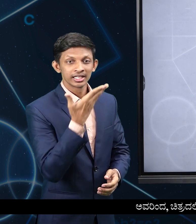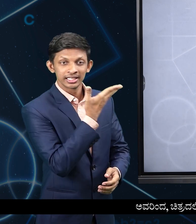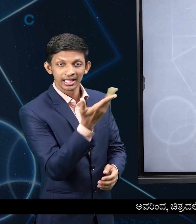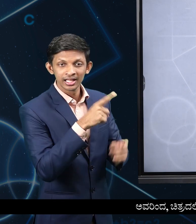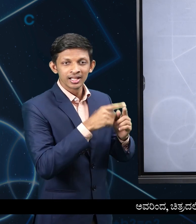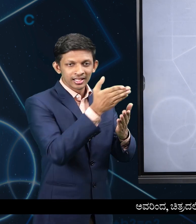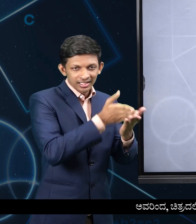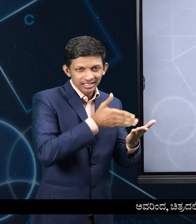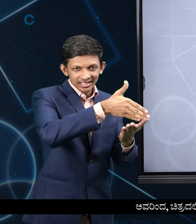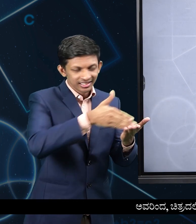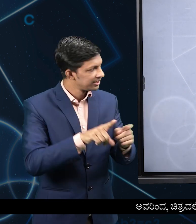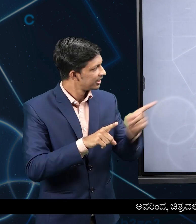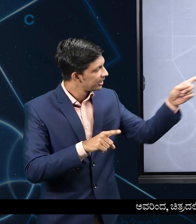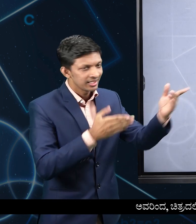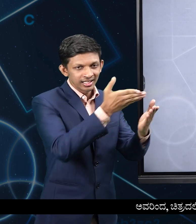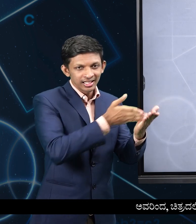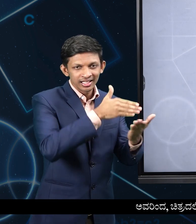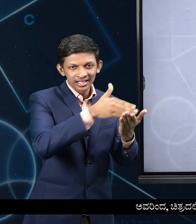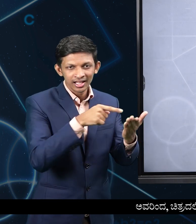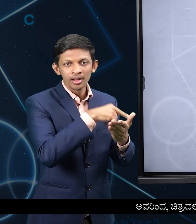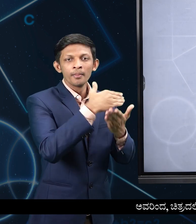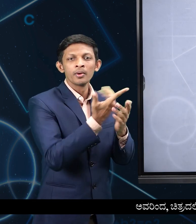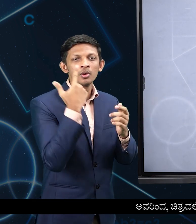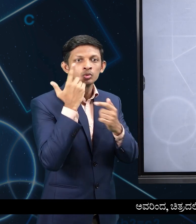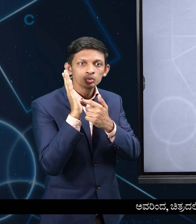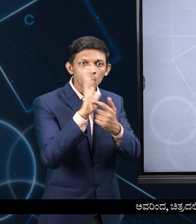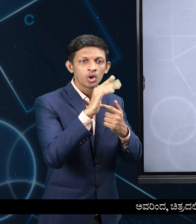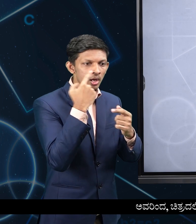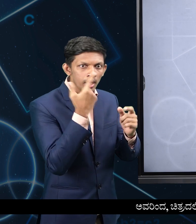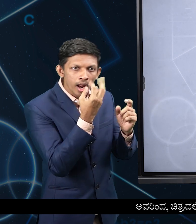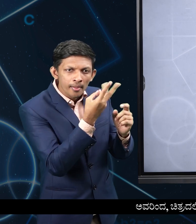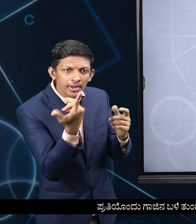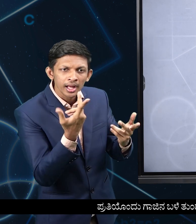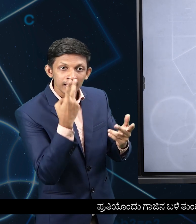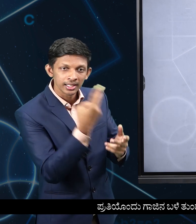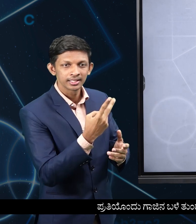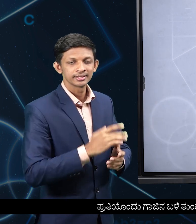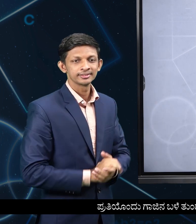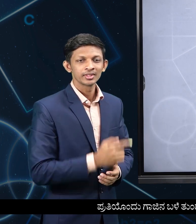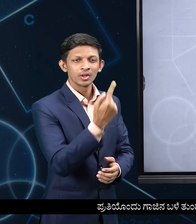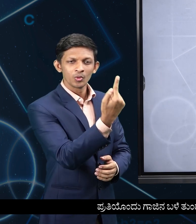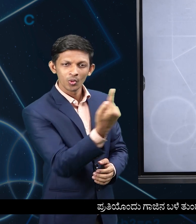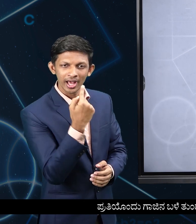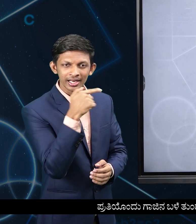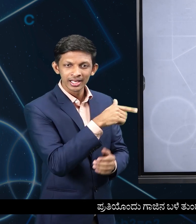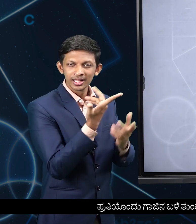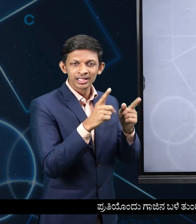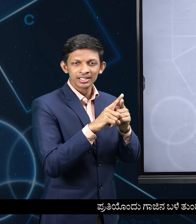ಅವರಿಂದ ಚಿತ್ರದಲ್ಲಿ ತೋರಿಸುವಂತೆ ಒಂದು ಭಾಗವನ್ನು ಕತ್ತರಿಸಿ. ಪ್ರತಿಯೊಂದು ಗಾಜಿನ ಬಳೆ ತುಂಡುಗಳು